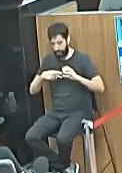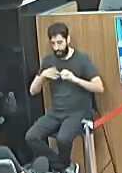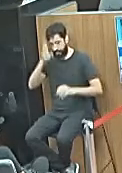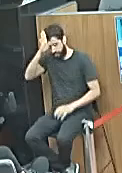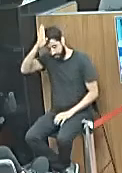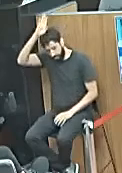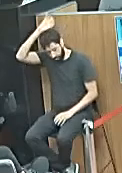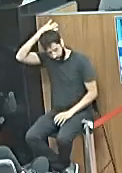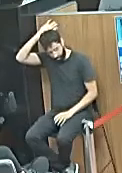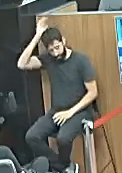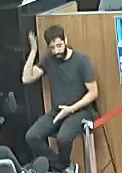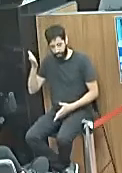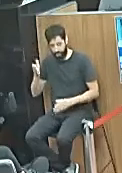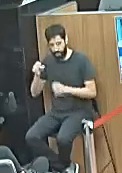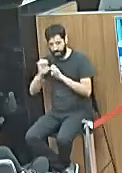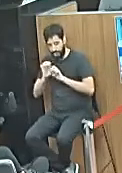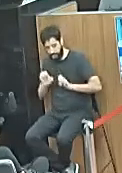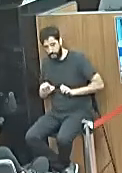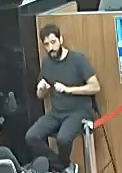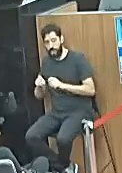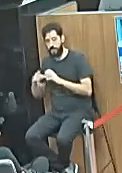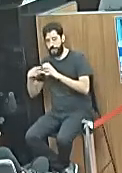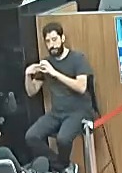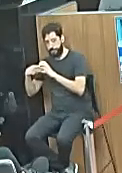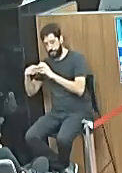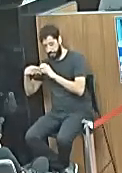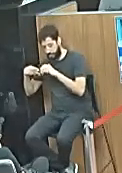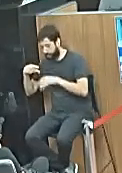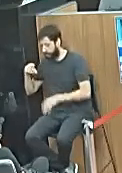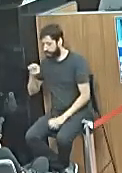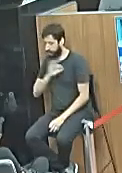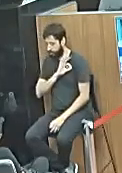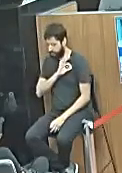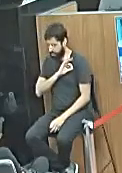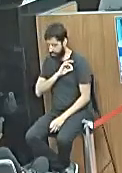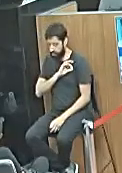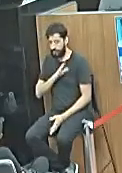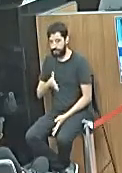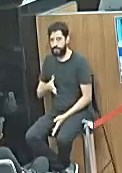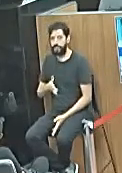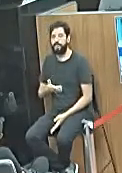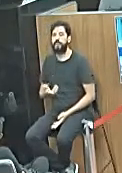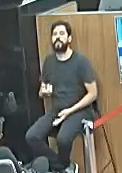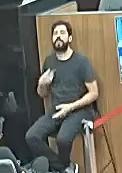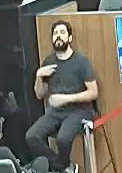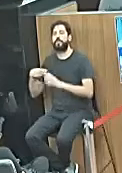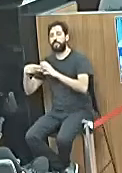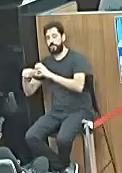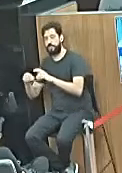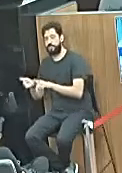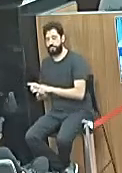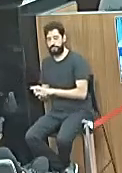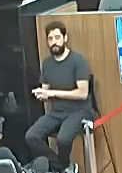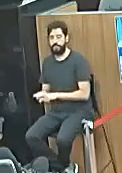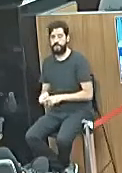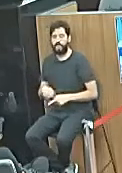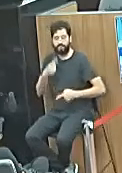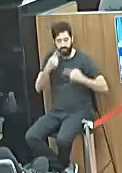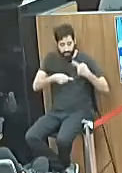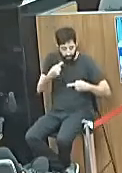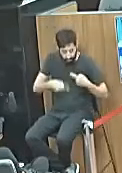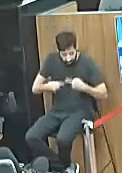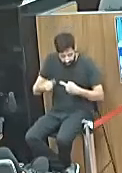bombeiros infraestrutura da polícia militar e infra estrutura da polícia civil como resultado das discussões foram apresentadas